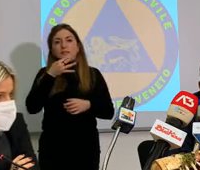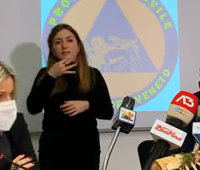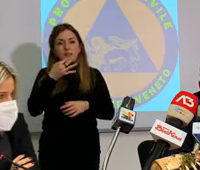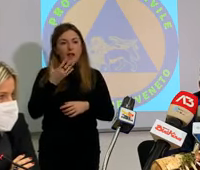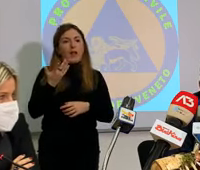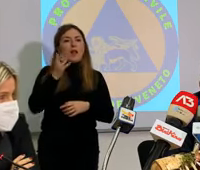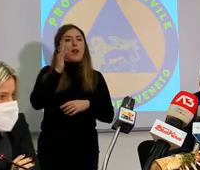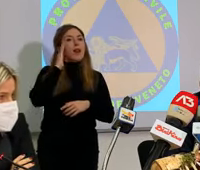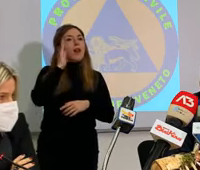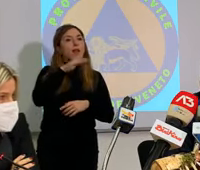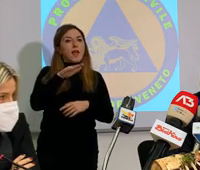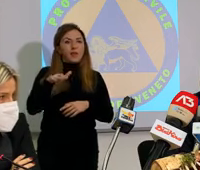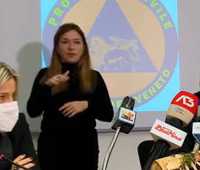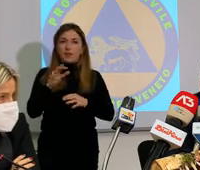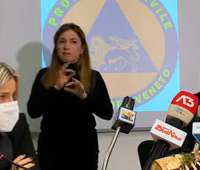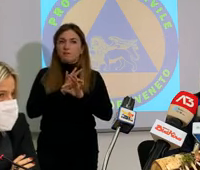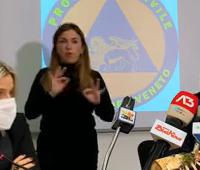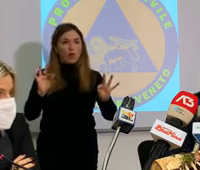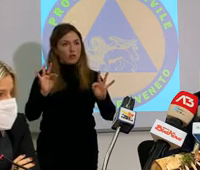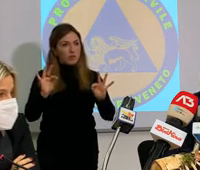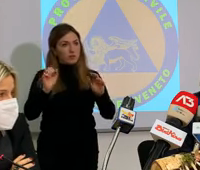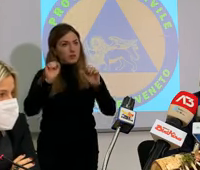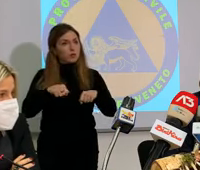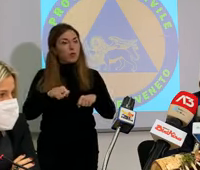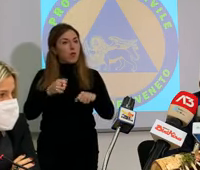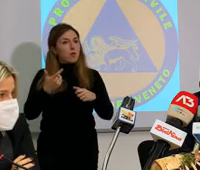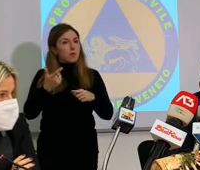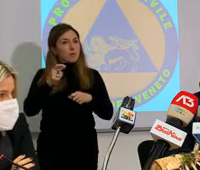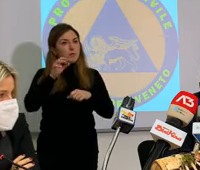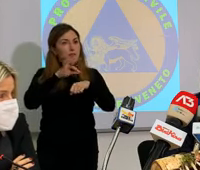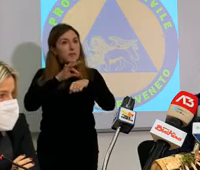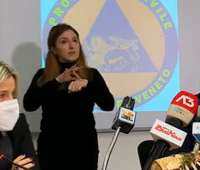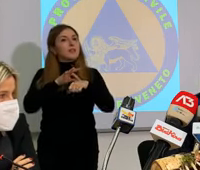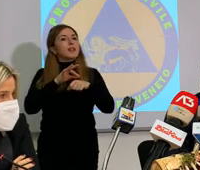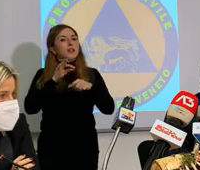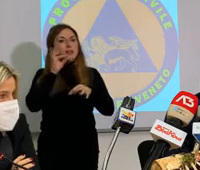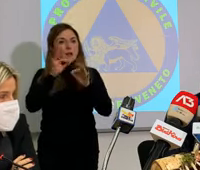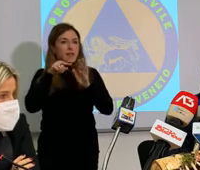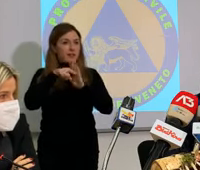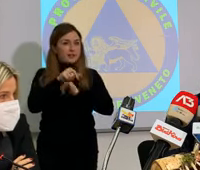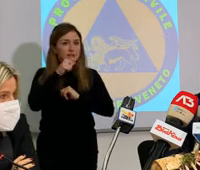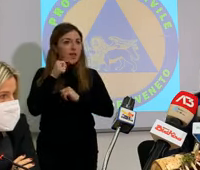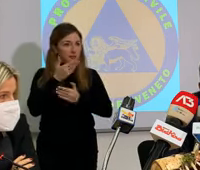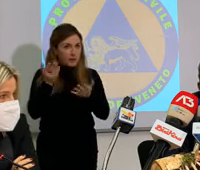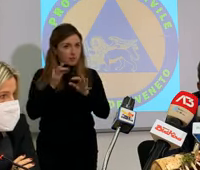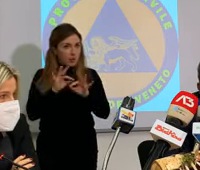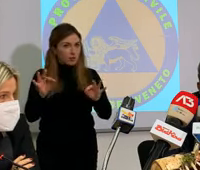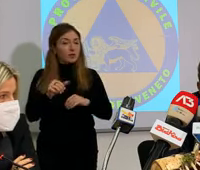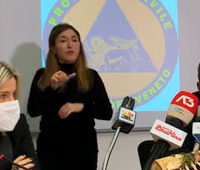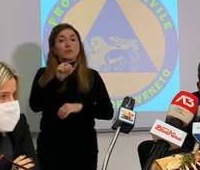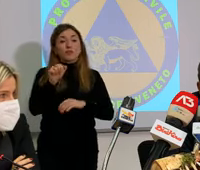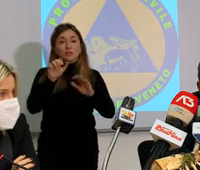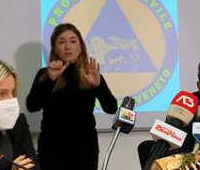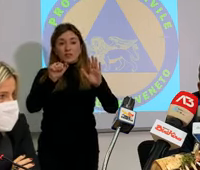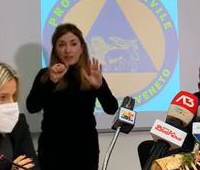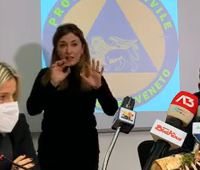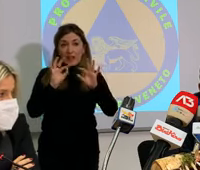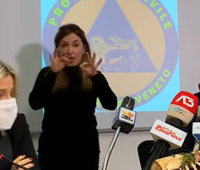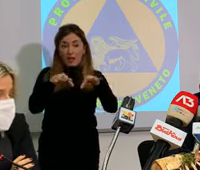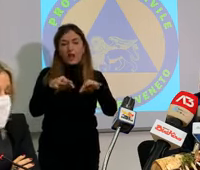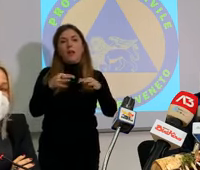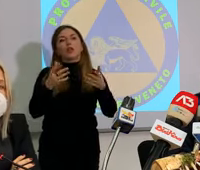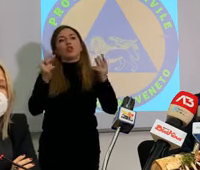attrezzati per poter ospitare anche pazienti che richiedono in terapia intensiva con questi 167 arriviamo ai famosi